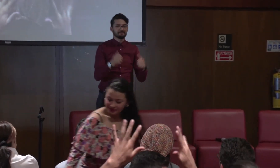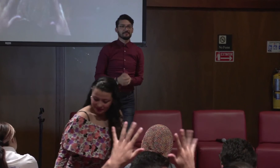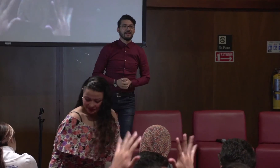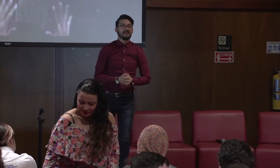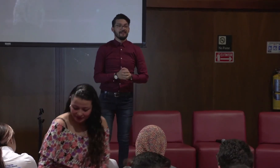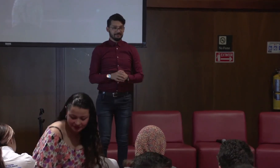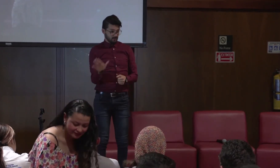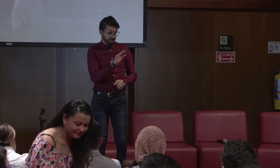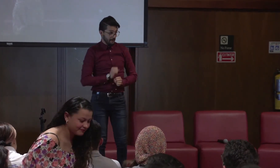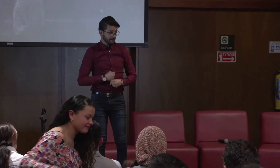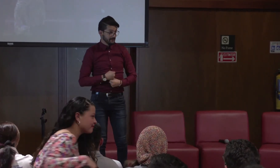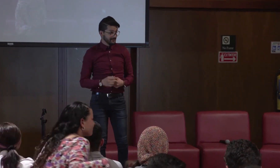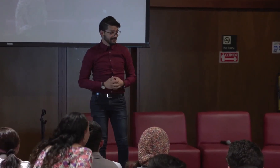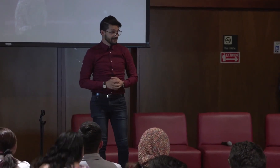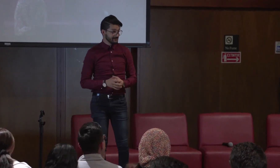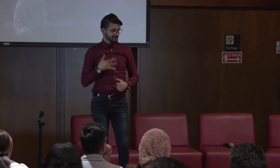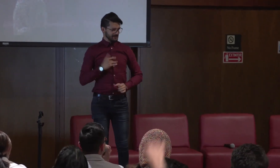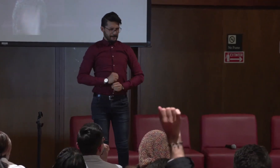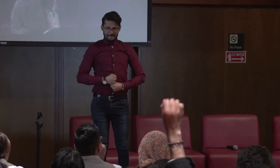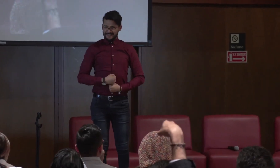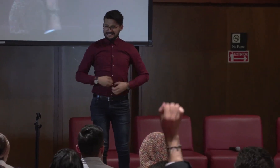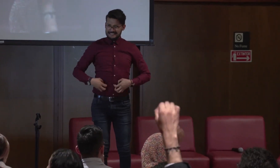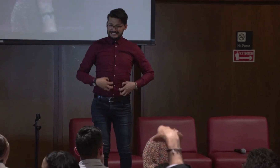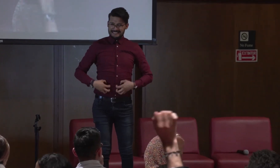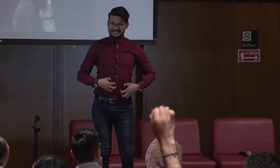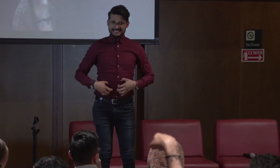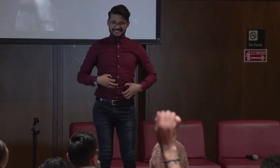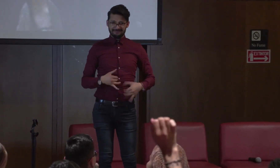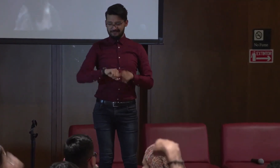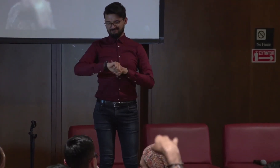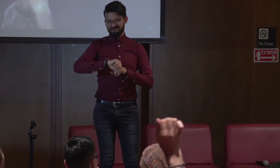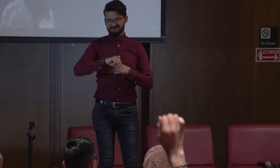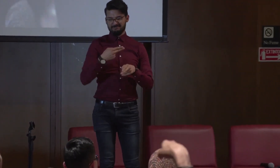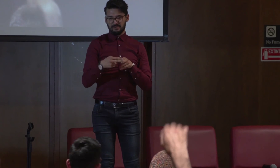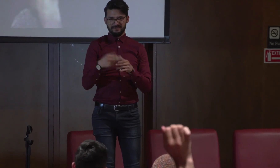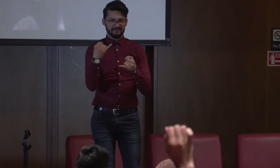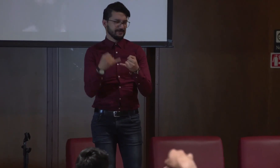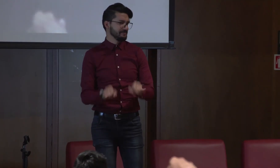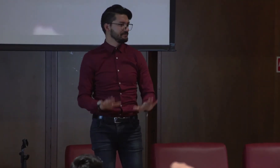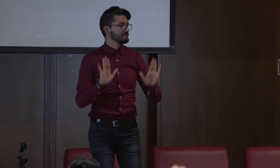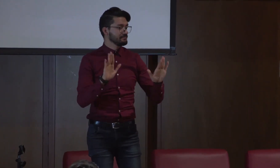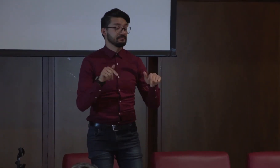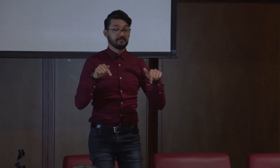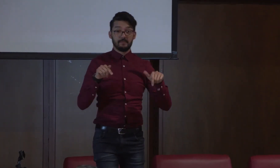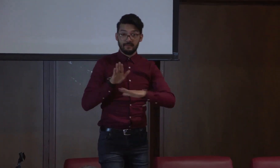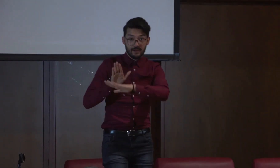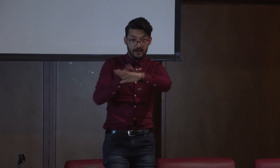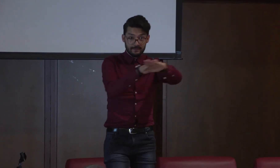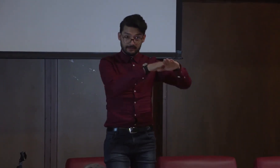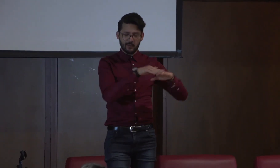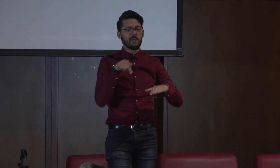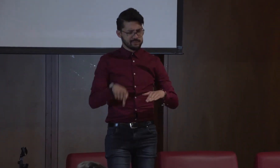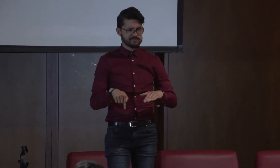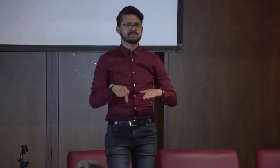Bravo, un aplauso para ellos. Me pregunto, ¿ya tienen hambre? Ya va siendo como hora, ¿cierto?